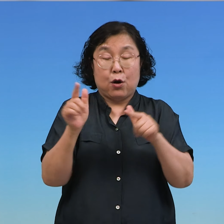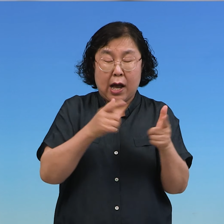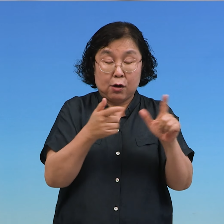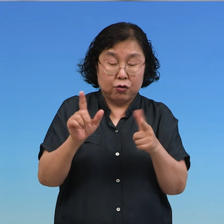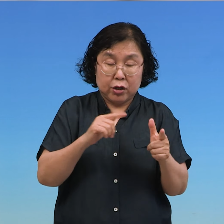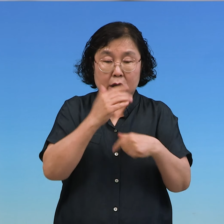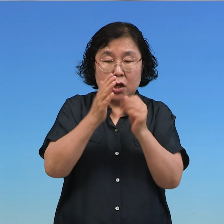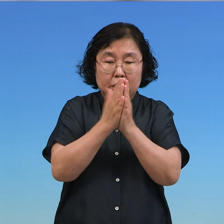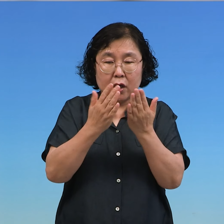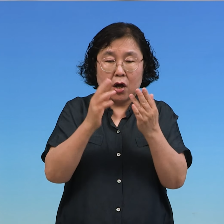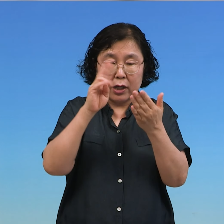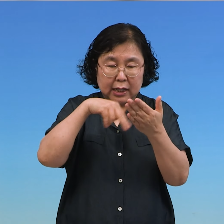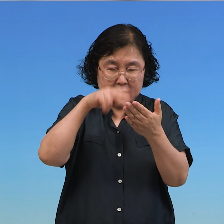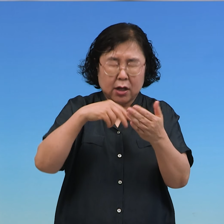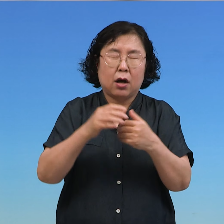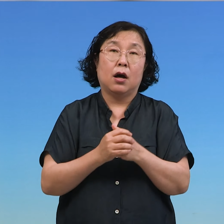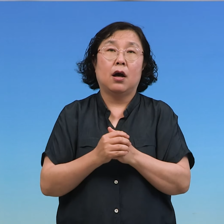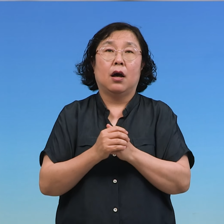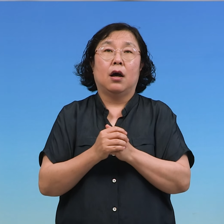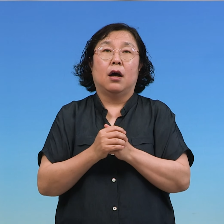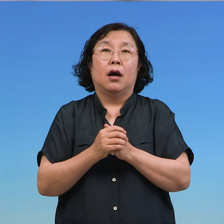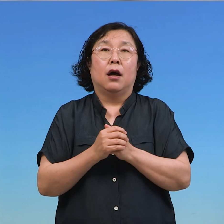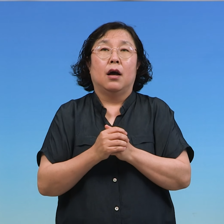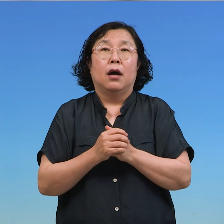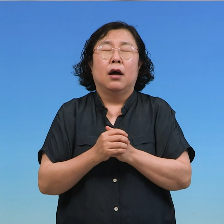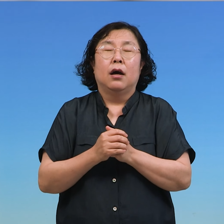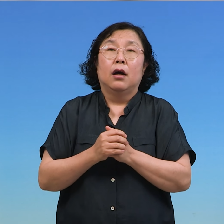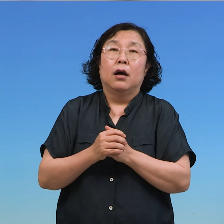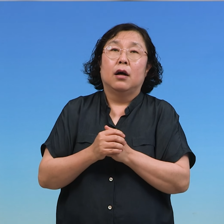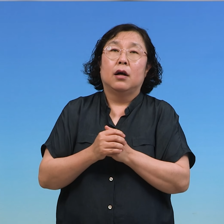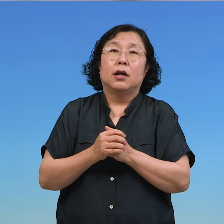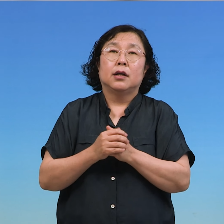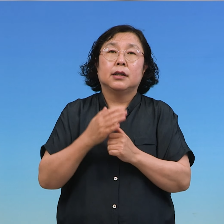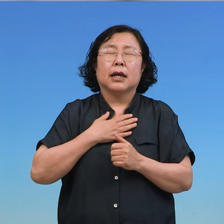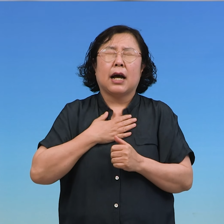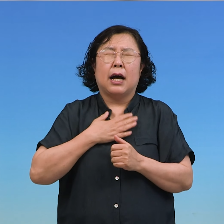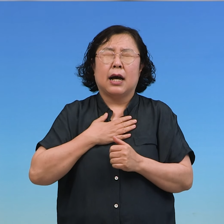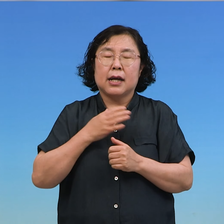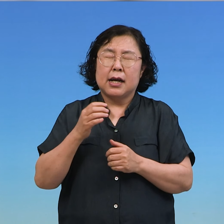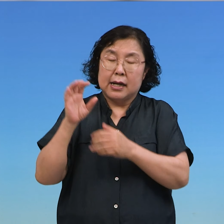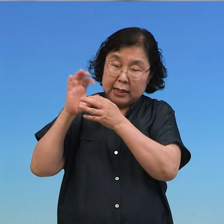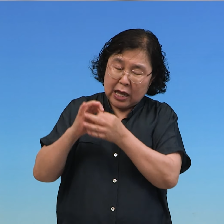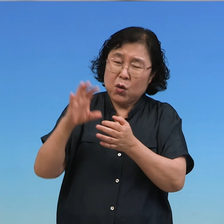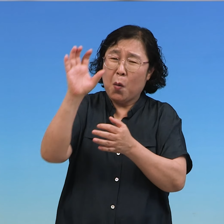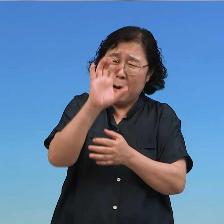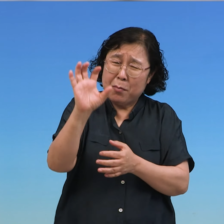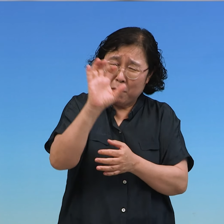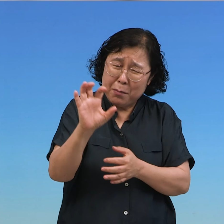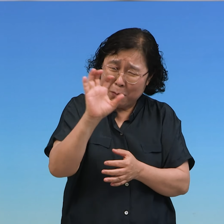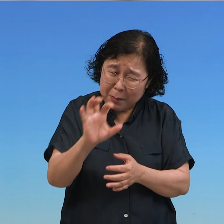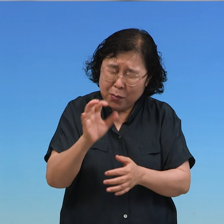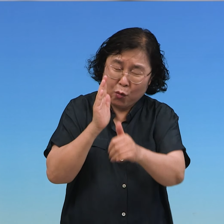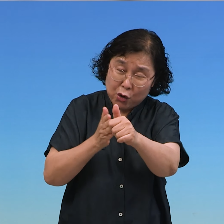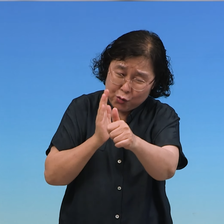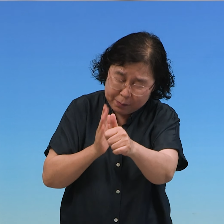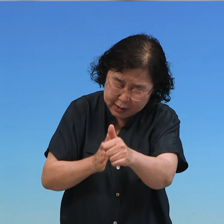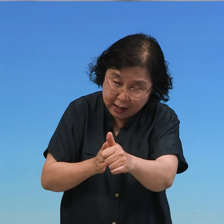한 구절 묵상 핸드북 아이고 저 목사는 그냥 지치지도 않나 지쳐요 좀 하시라고